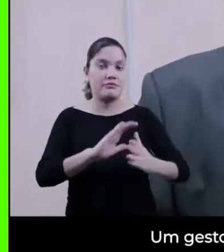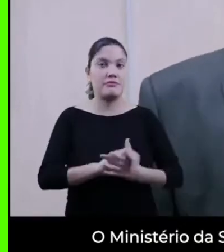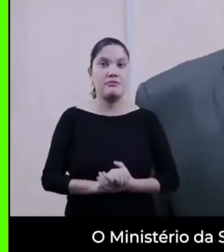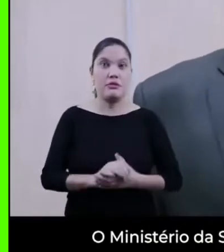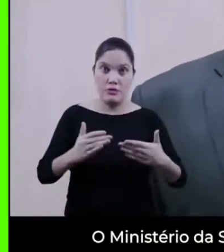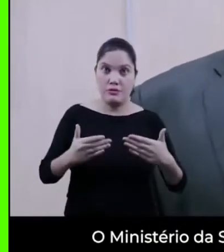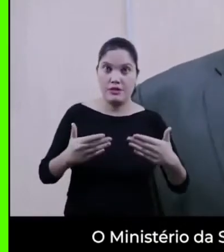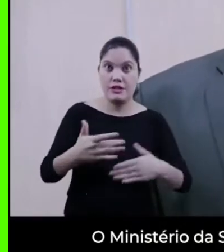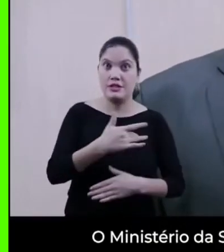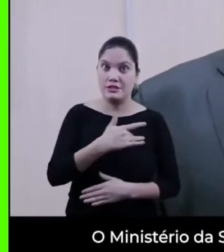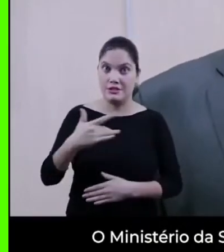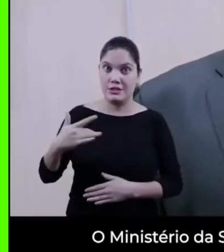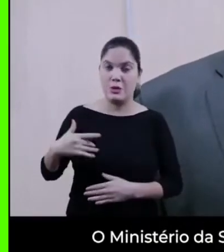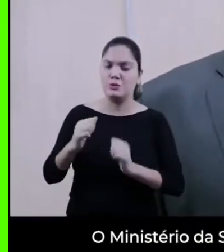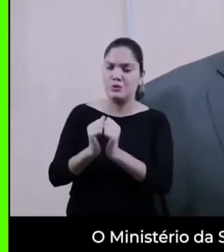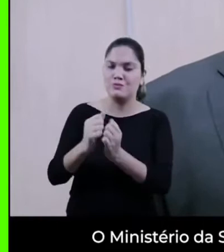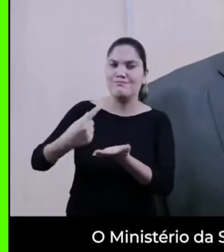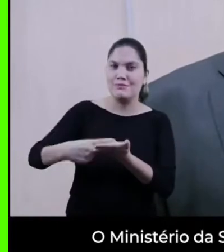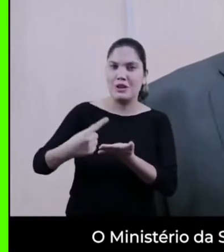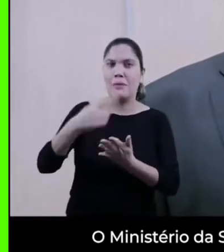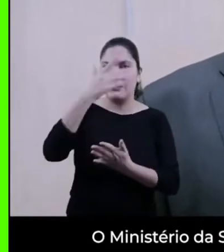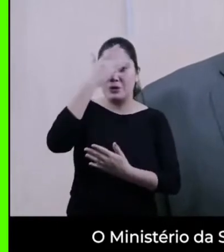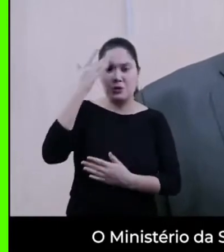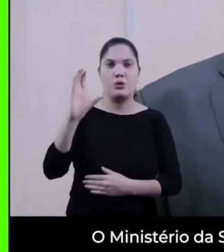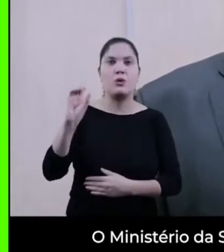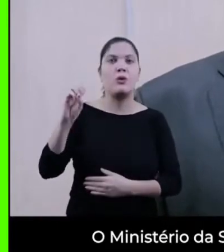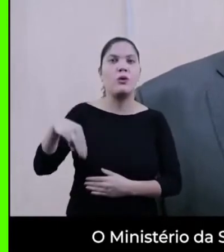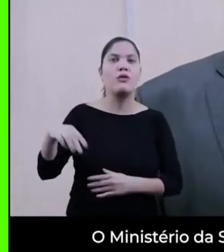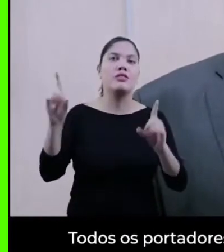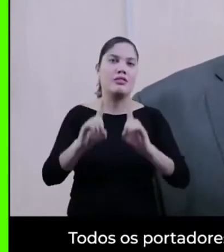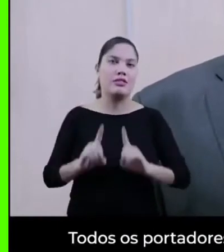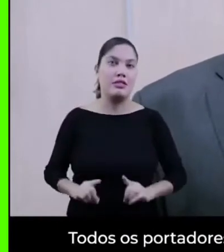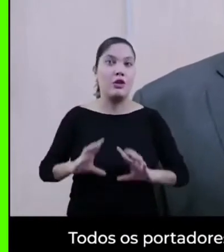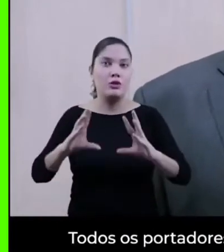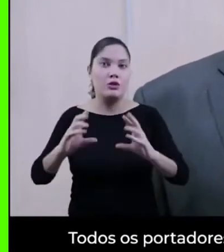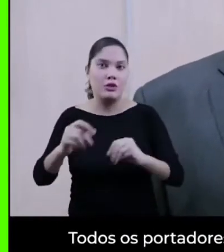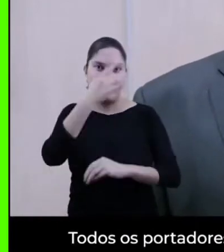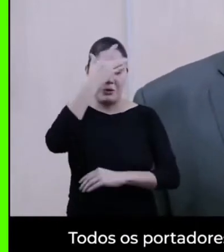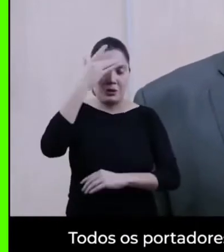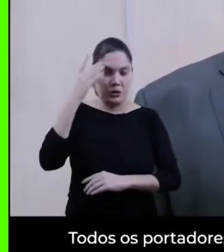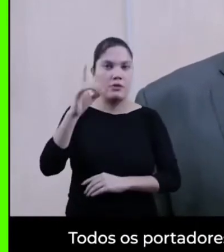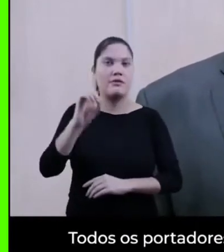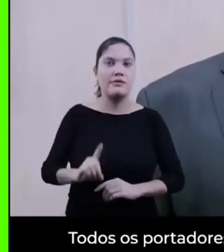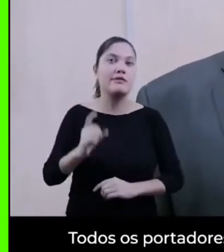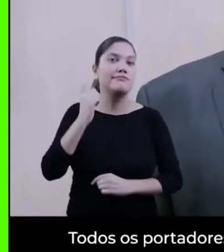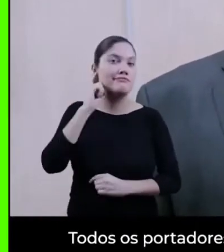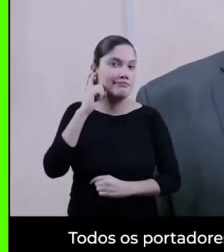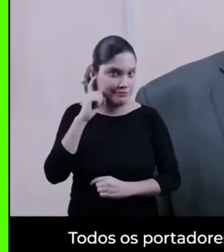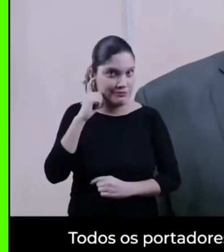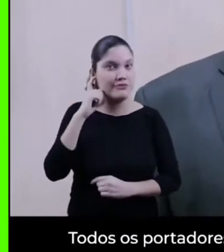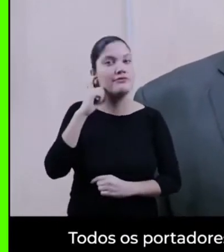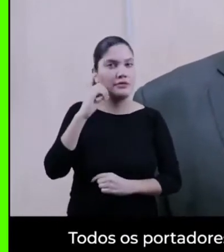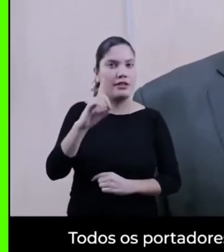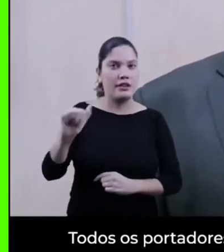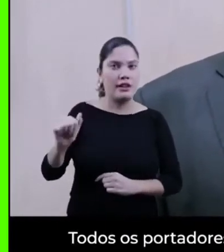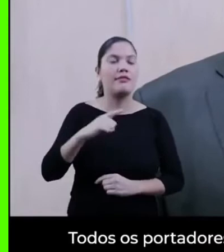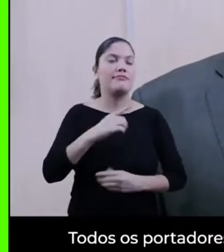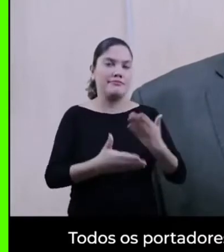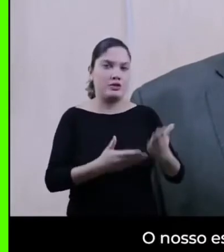O Ministério da Saúde está junto das pessoas com deficiência. Todos os portadores de deficiência auditiva são atendidos pelo SUS. O